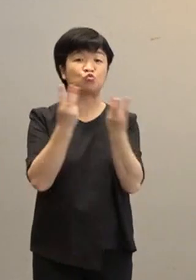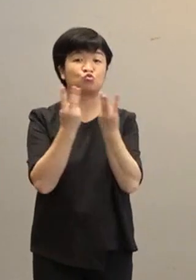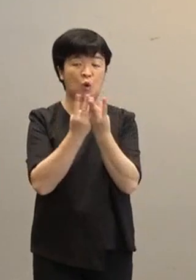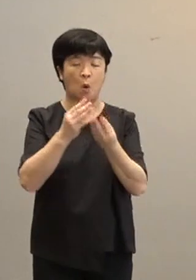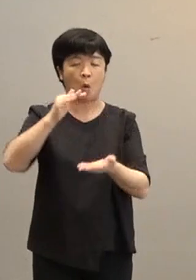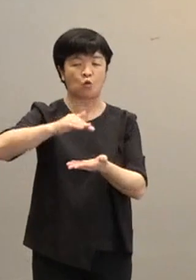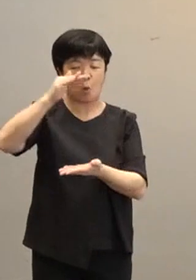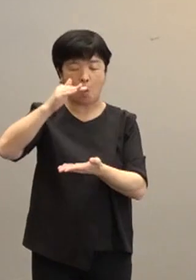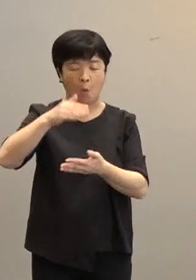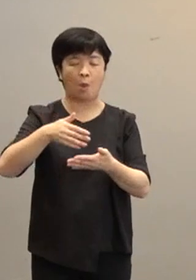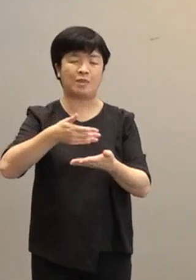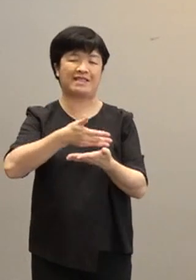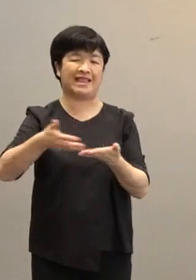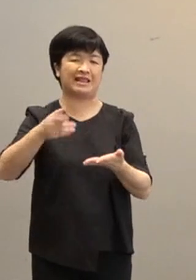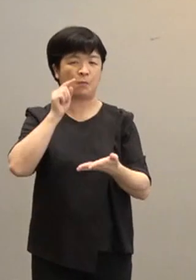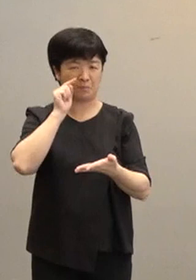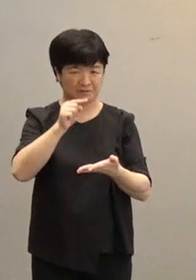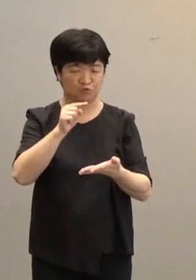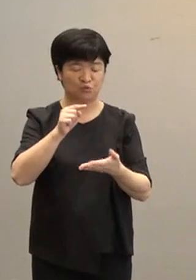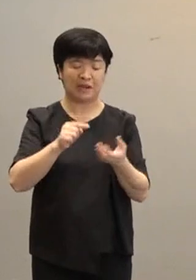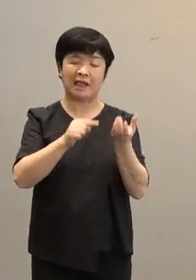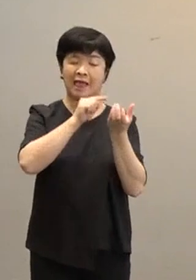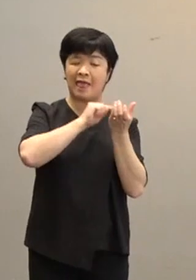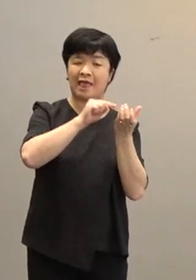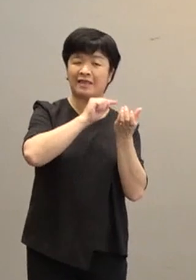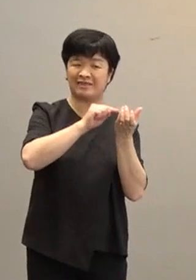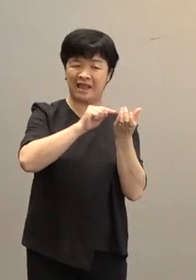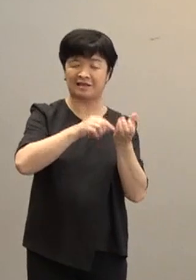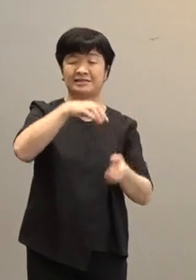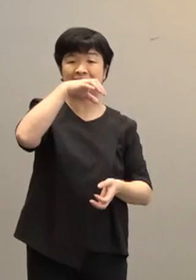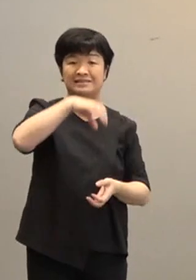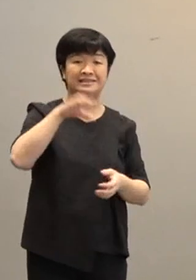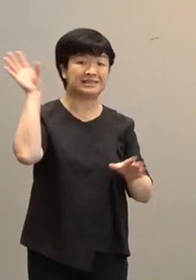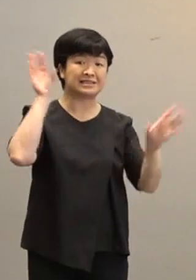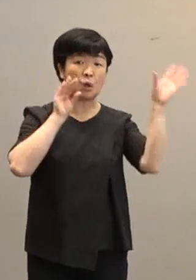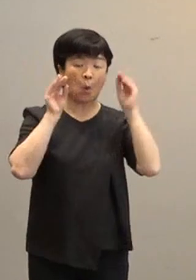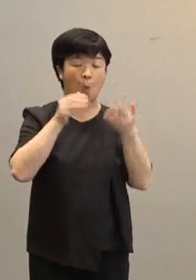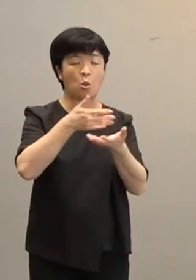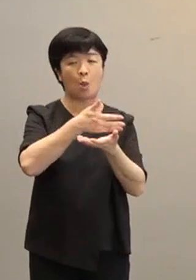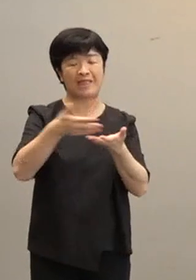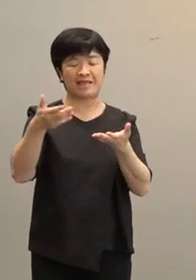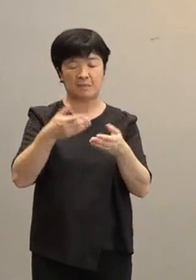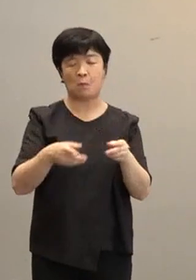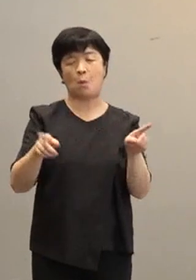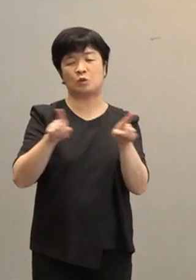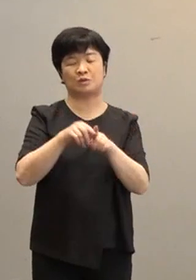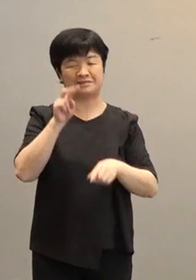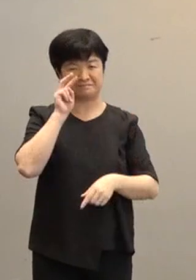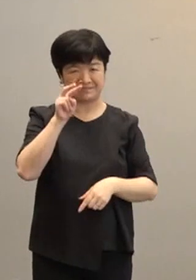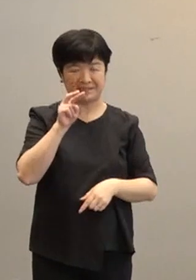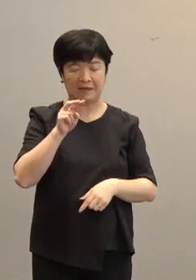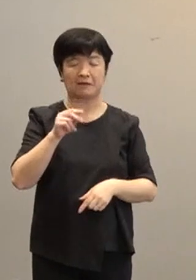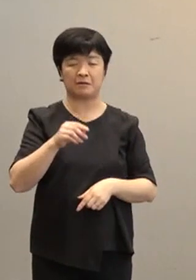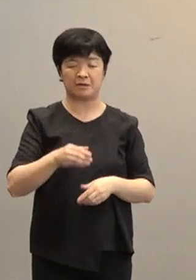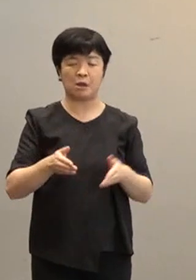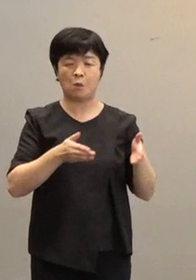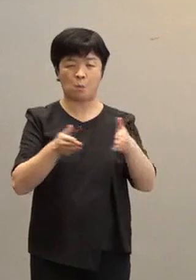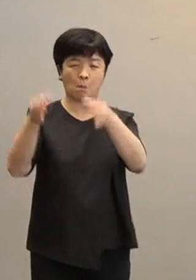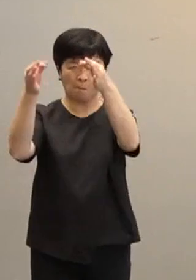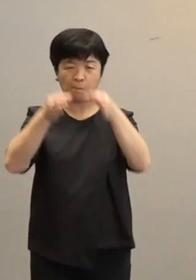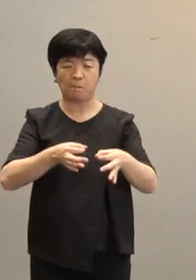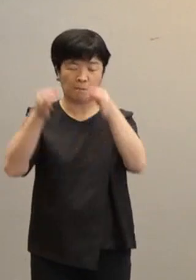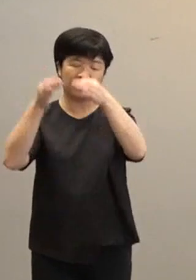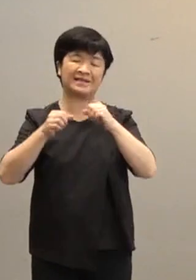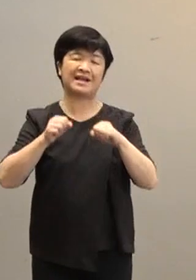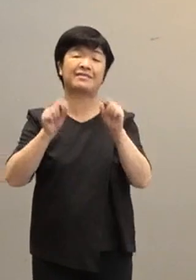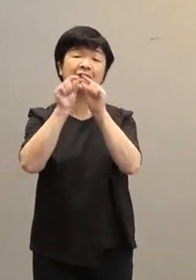ですね、その携帯等の位置情報のデータ等でですね、その今回の料金変動制をきっかけに、まあ、千葉の広い範